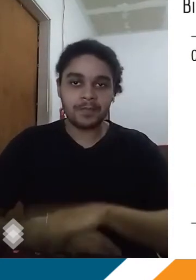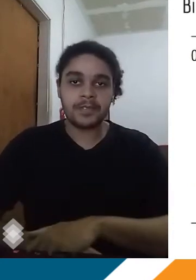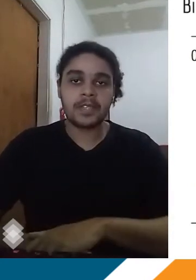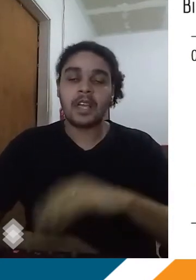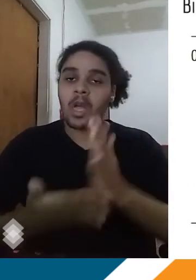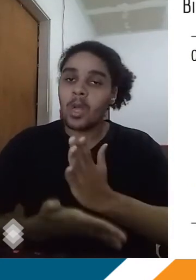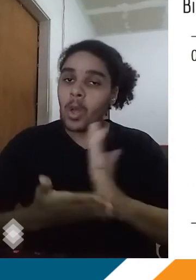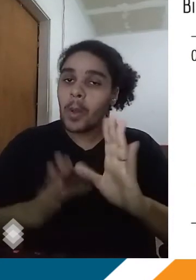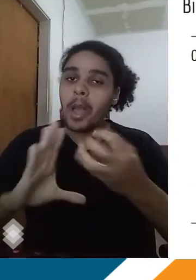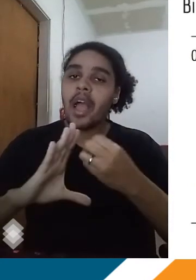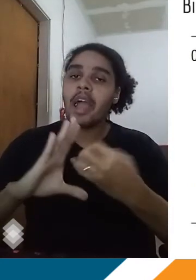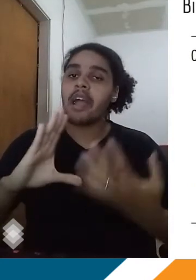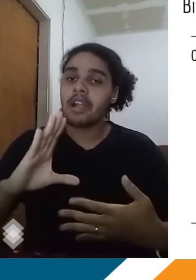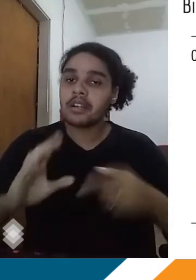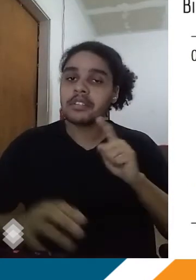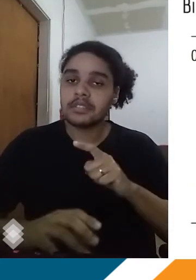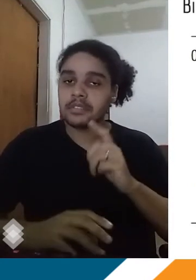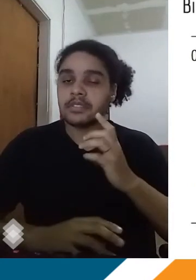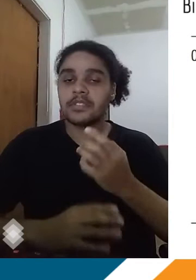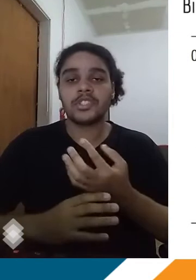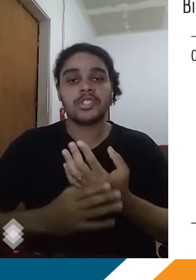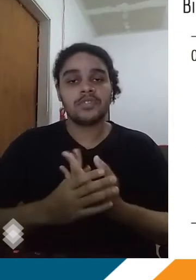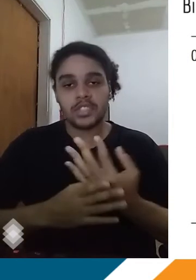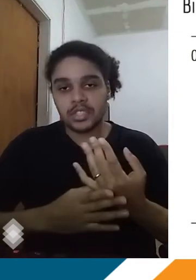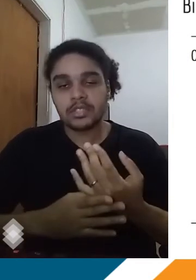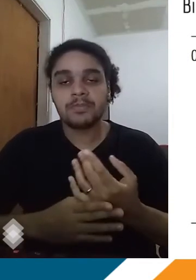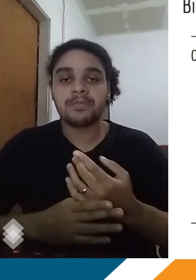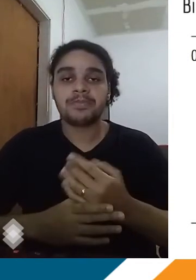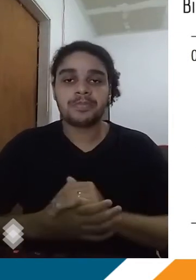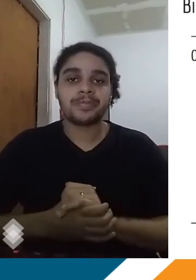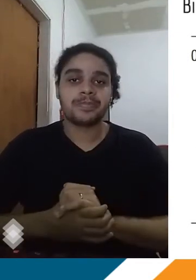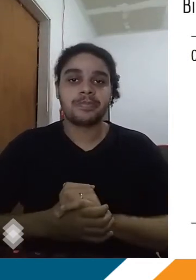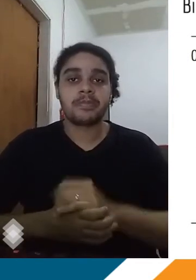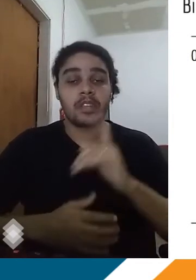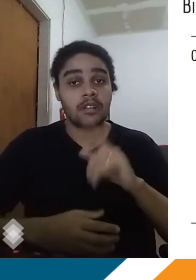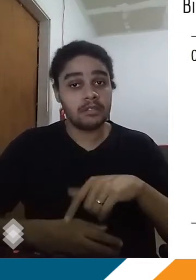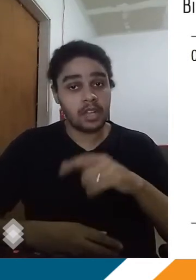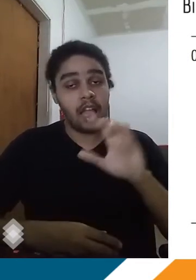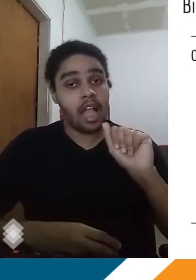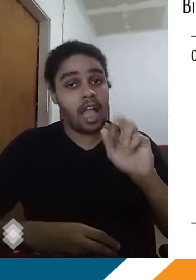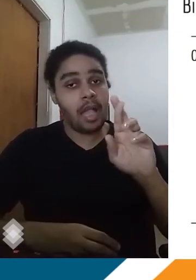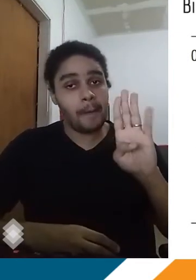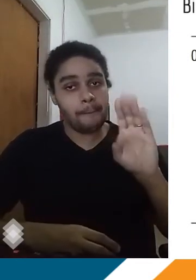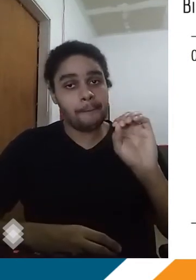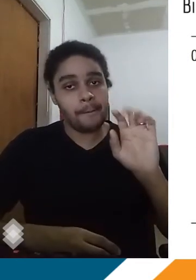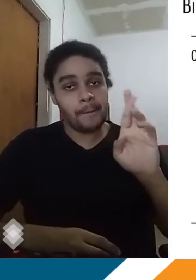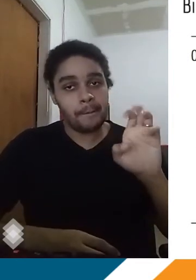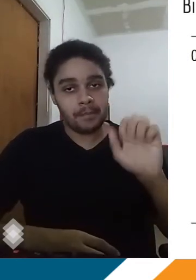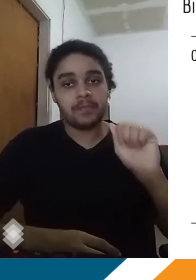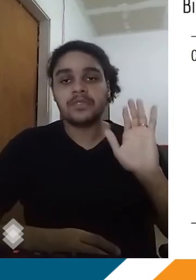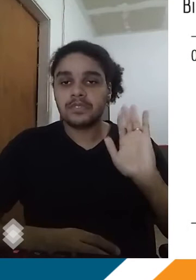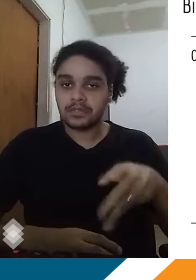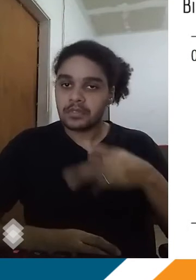Bom, algumas características dessa vegetação de floresta ombrófila densa. É uma vegetação arbórea, como a gente já